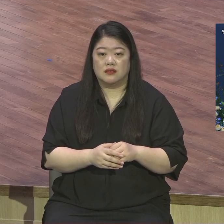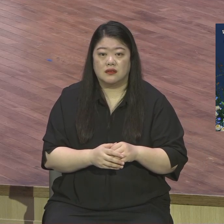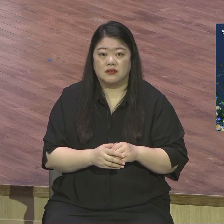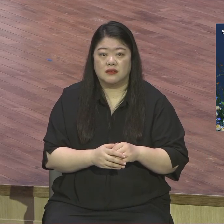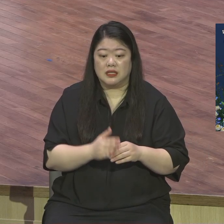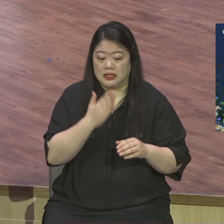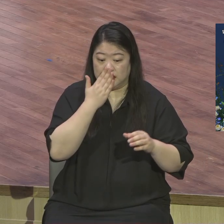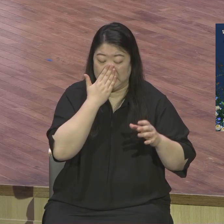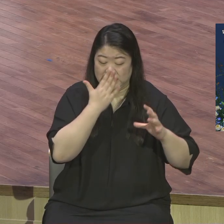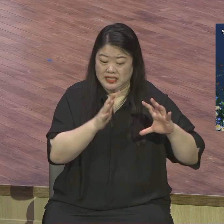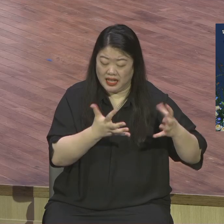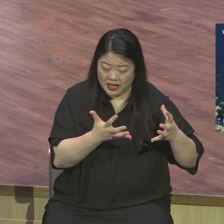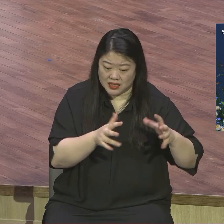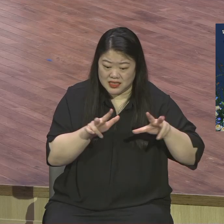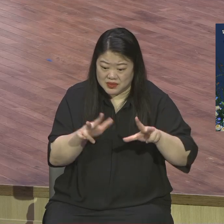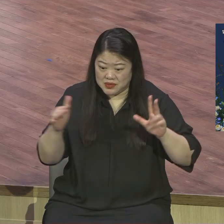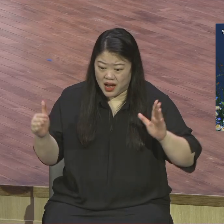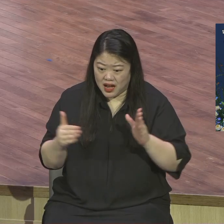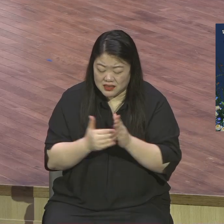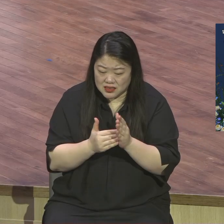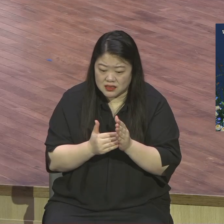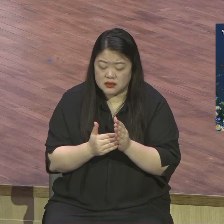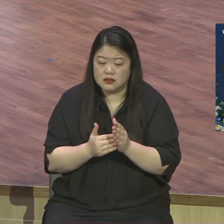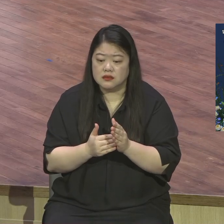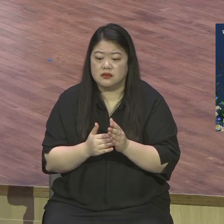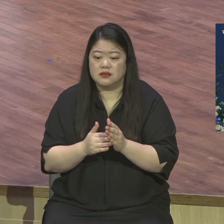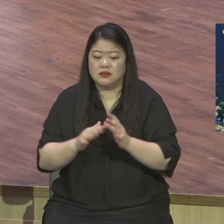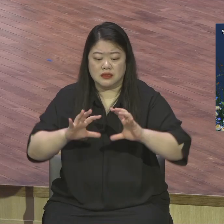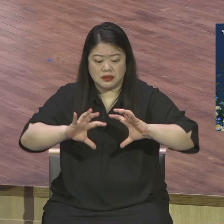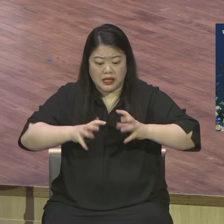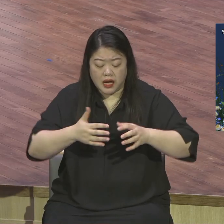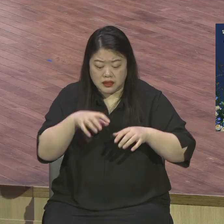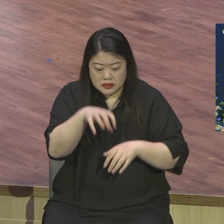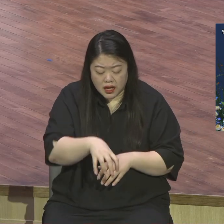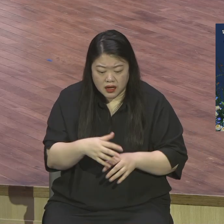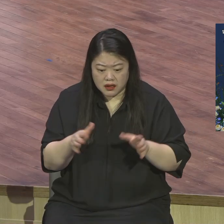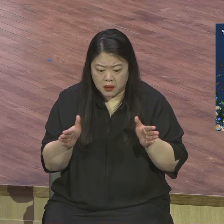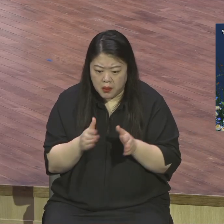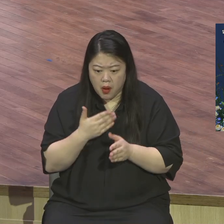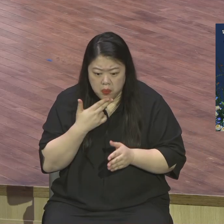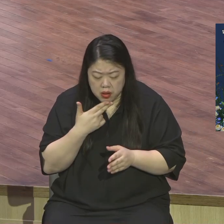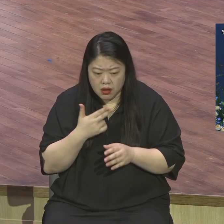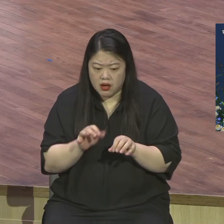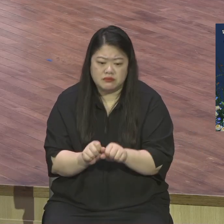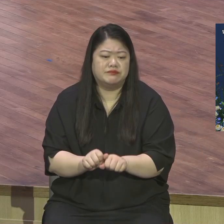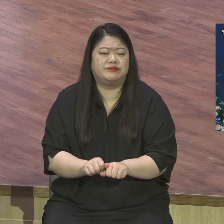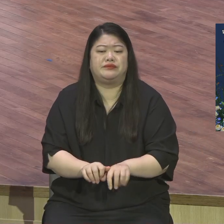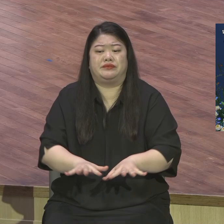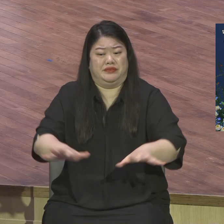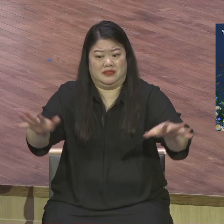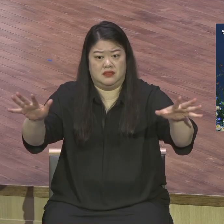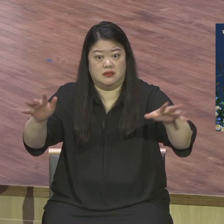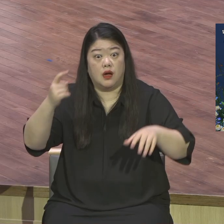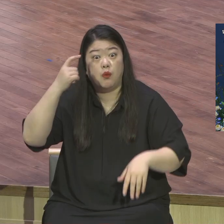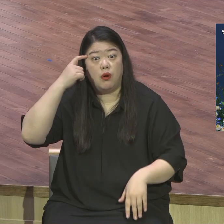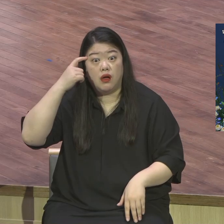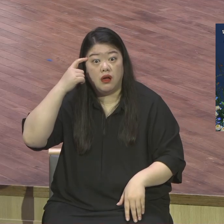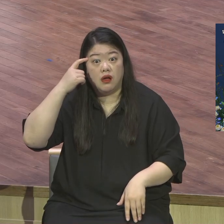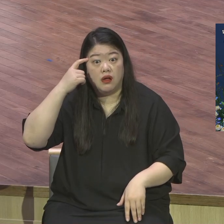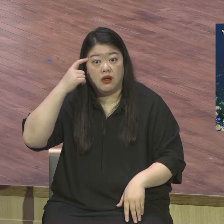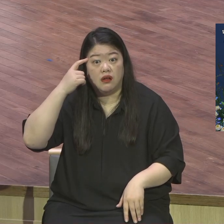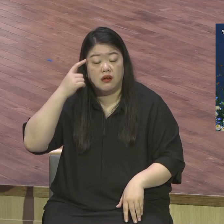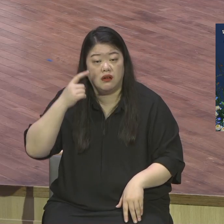새끼가 돼가지고 고통당하는 민족이 지구촌에 어디있어요? 이스라엘밖에 없어요. 왜 이스라엘이 이스라엘이 선민인데